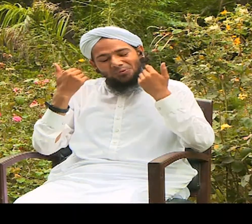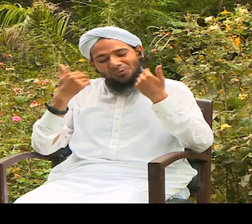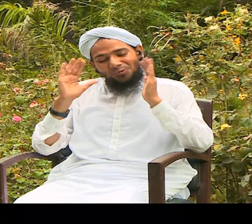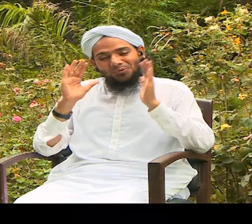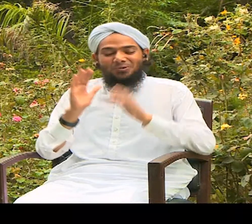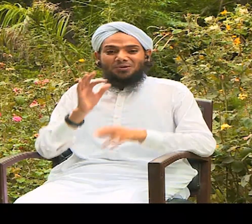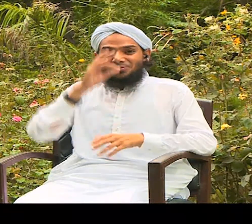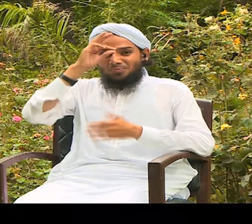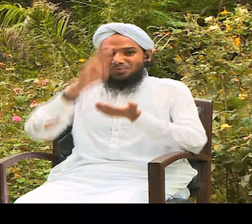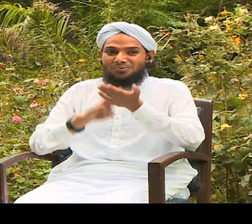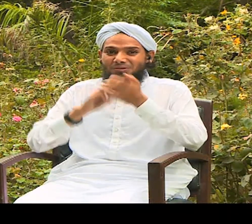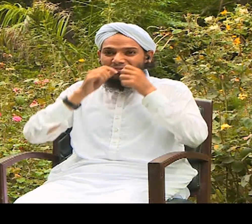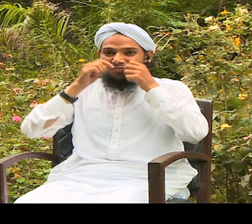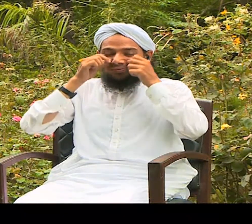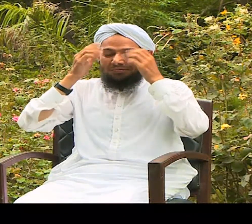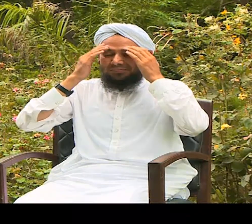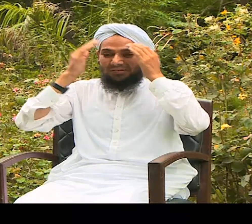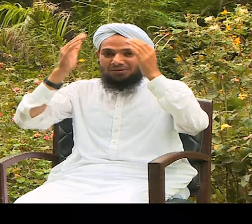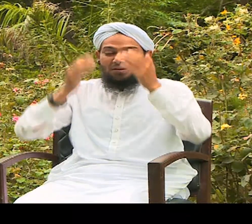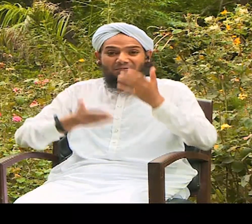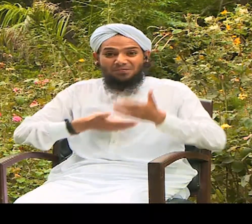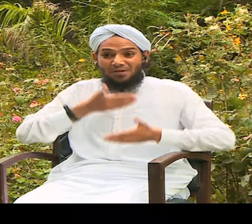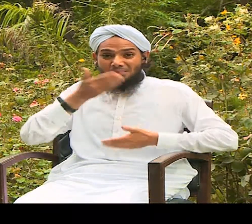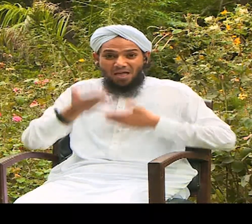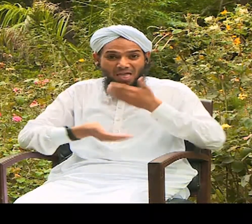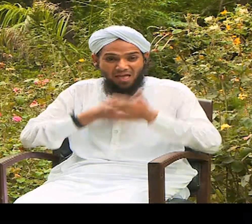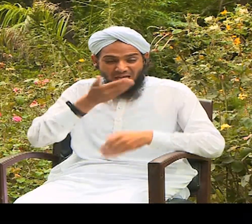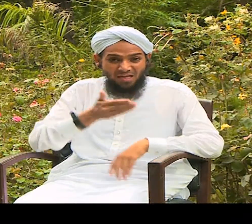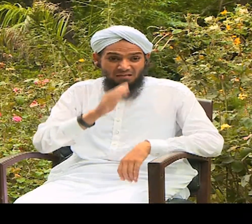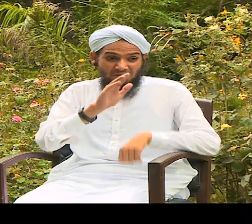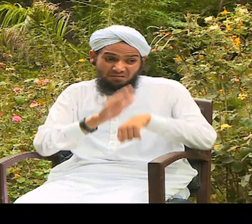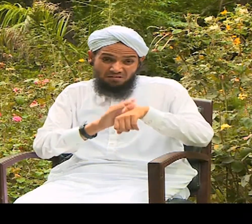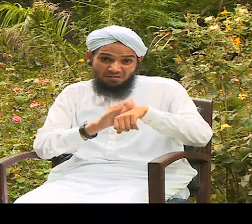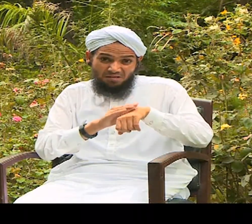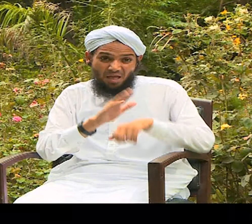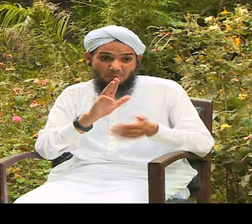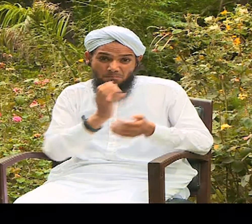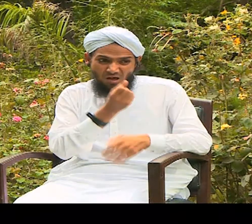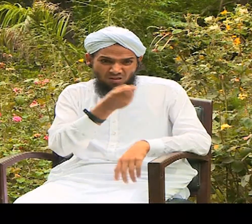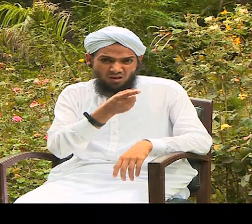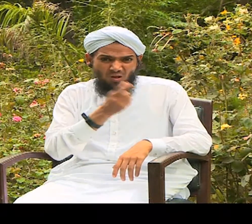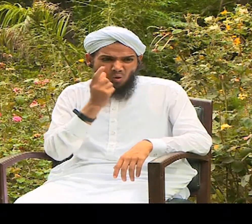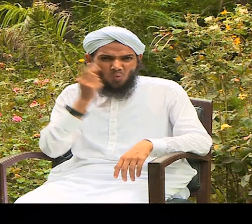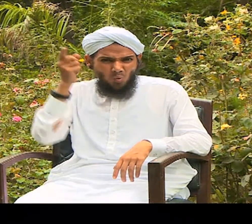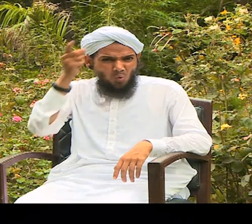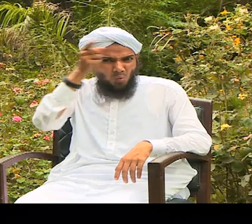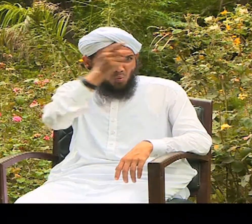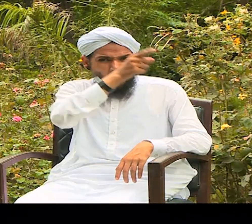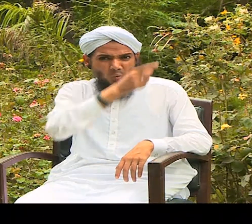زیارت ہوئی۔ آپ صلی اللہ علیہ وآلہ وصحبہ وسلم نے ارشاد فرمایا اے مالک بن دینار، تو لوگوں کو اللہ